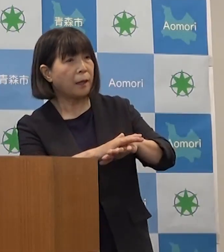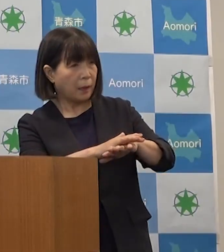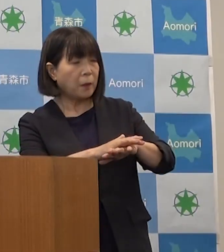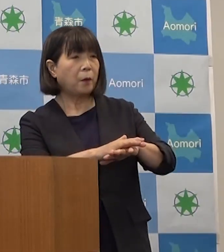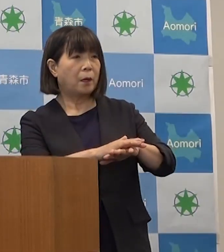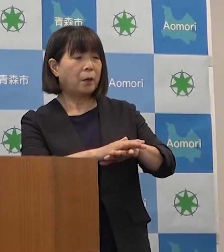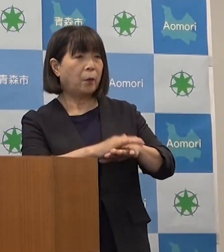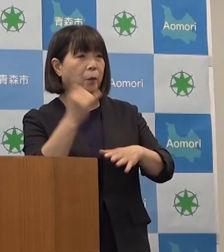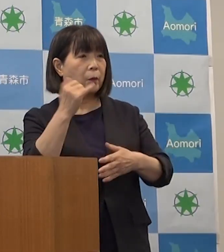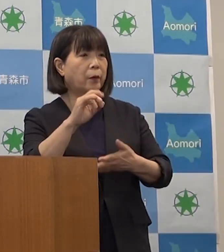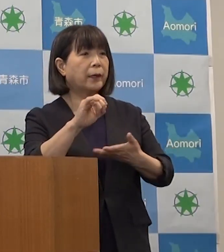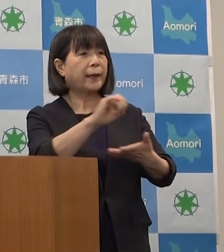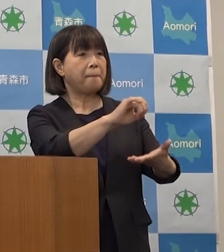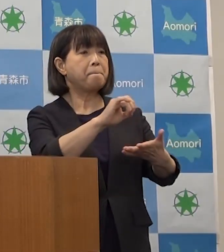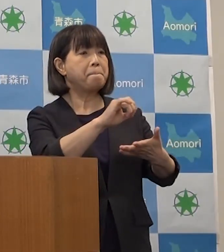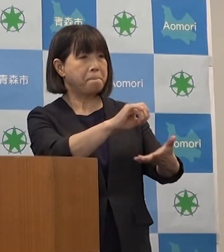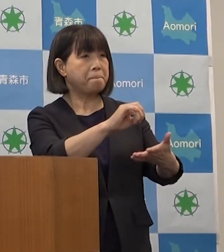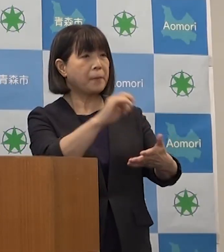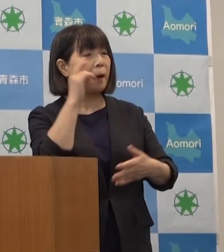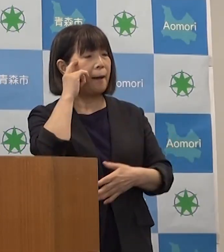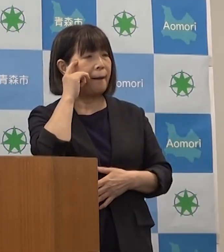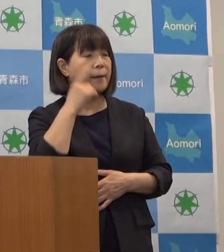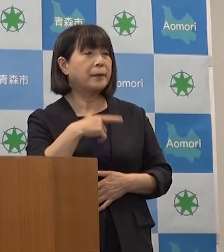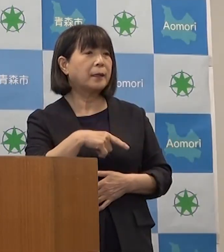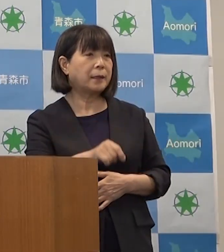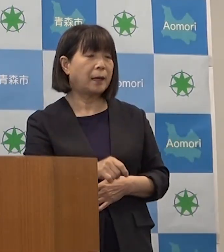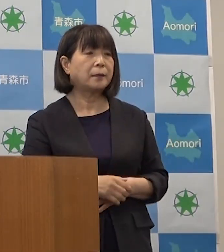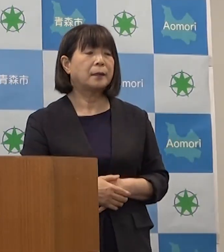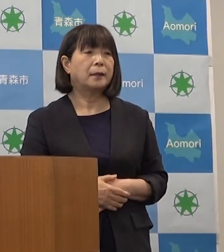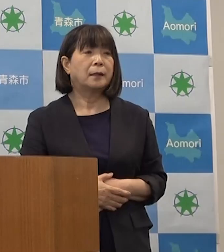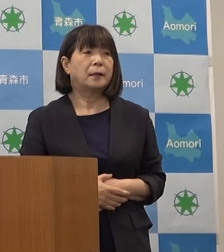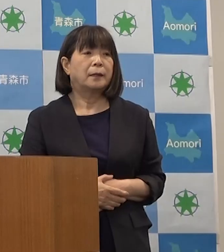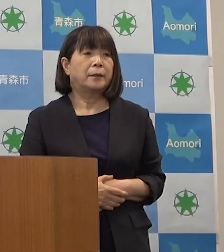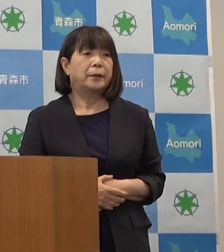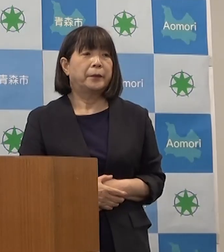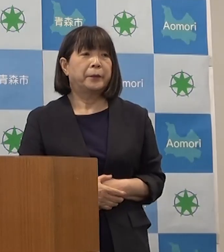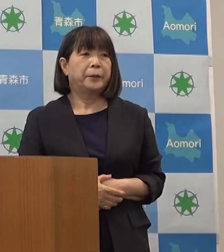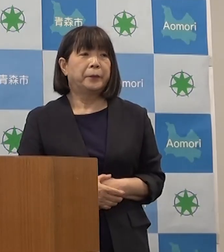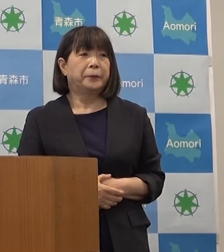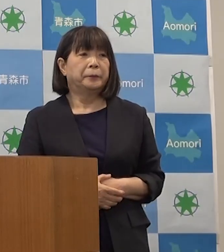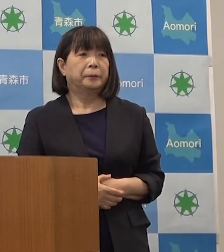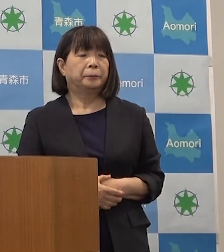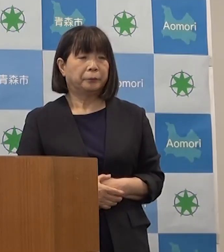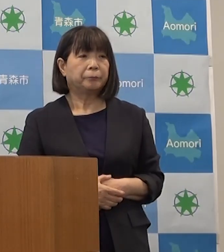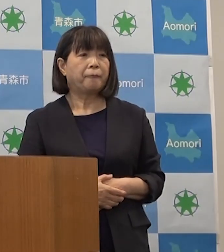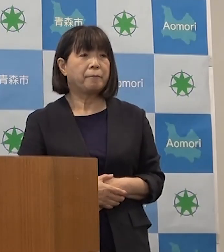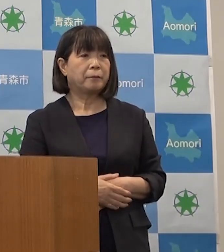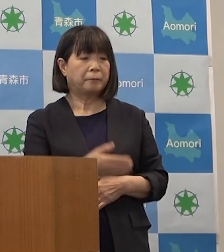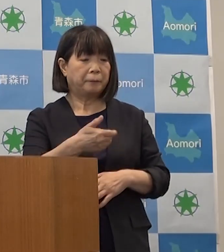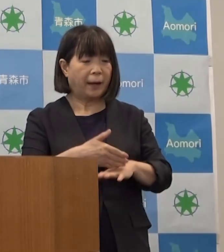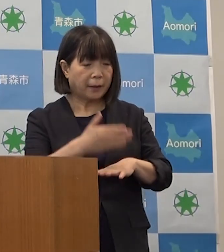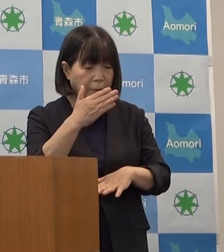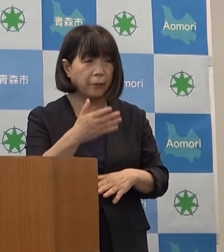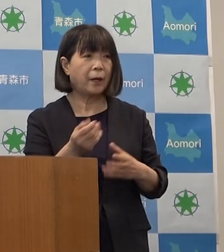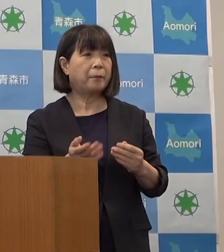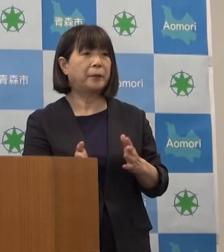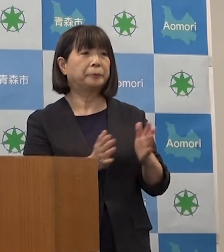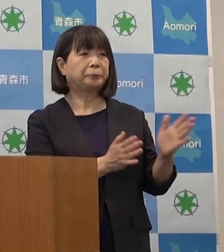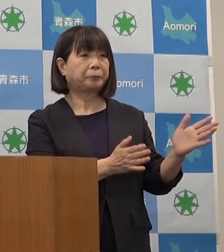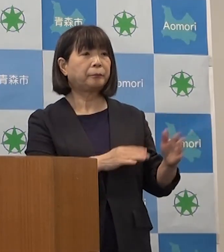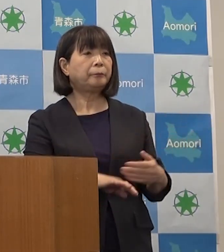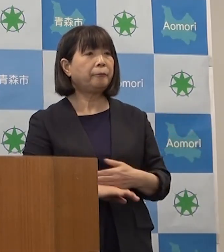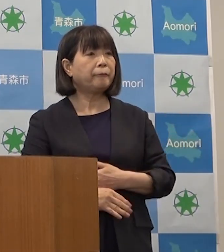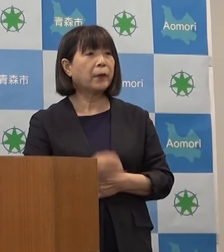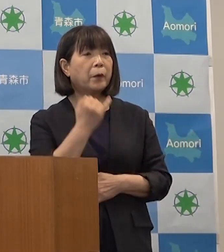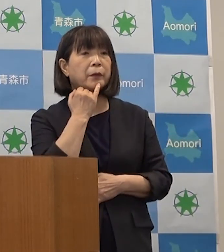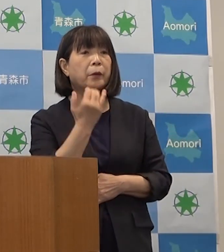るか、そういうことを考えていきたいというふうに思っています。 ありがとうございます。 はい、はい、よろしいでしょう